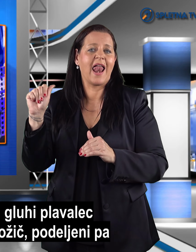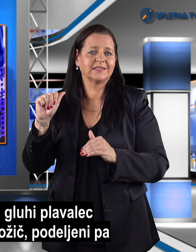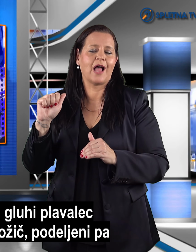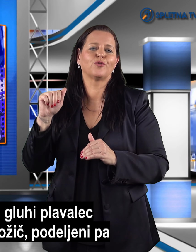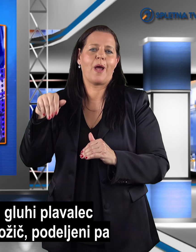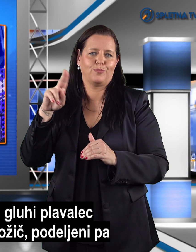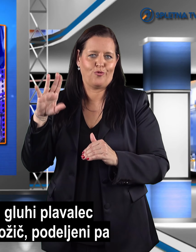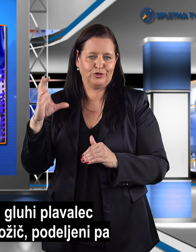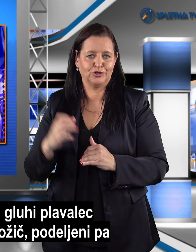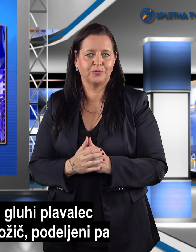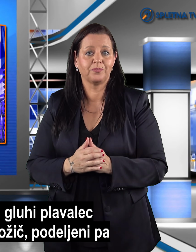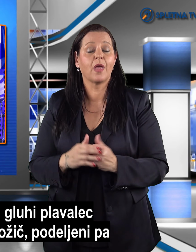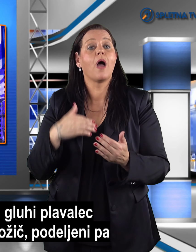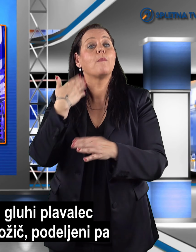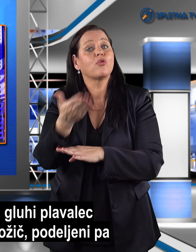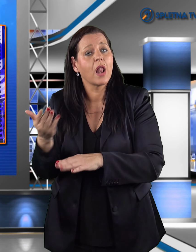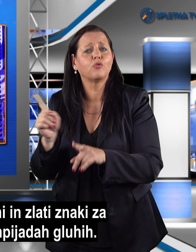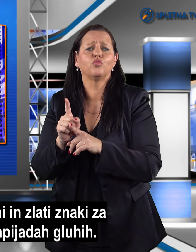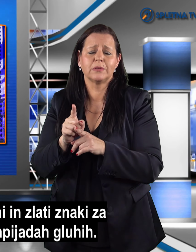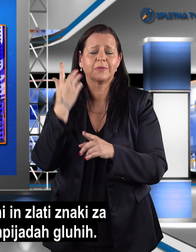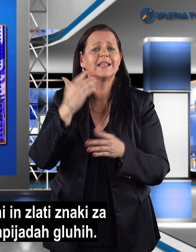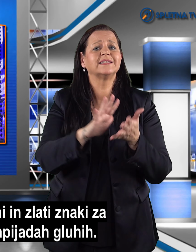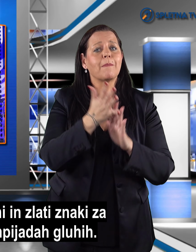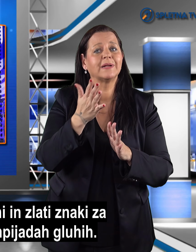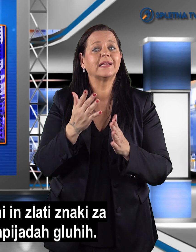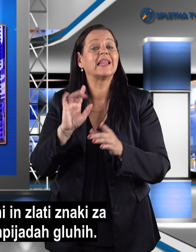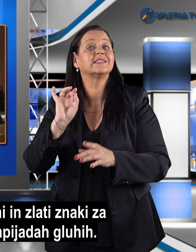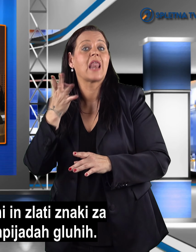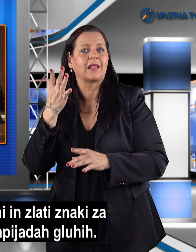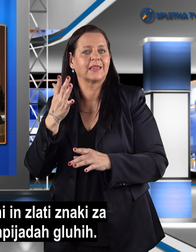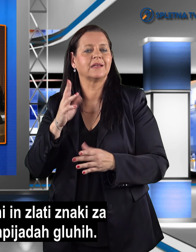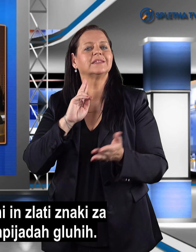so bili tudi srebrni in zlati znaki za dosežke na olimpijadah gluhih.